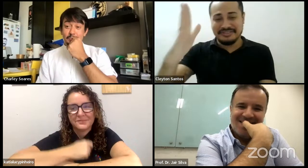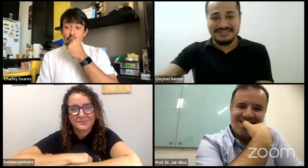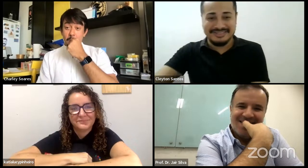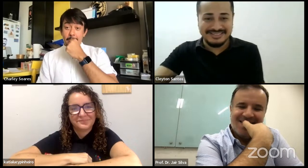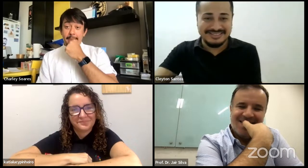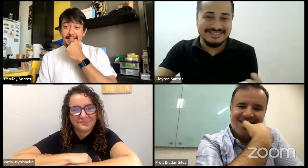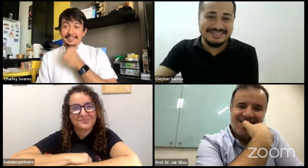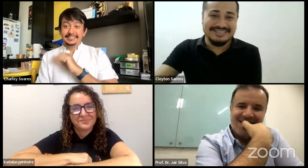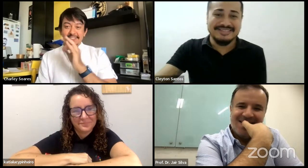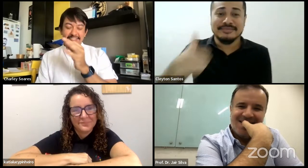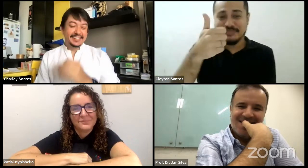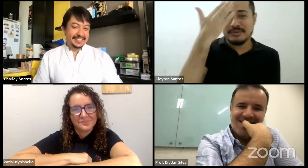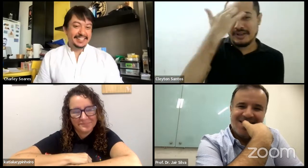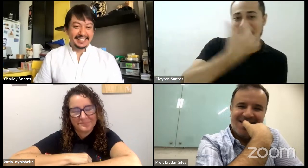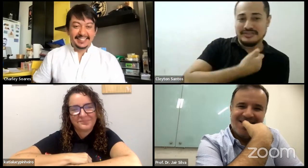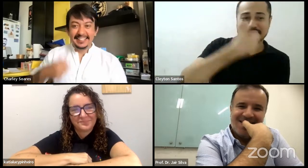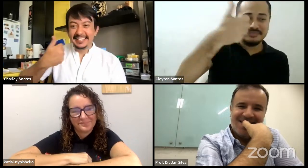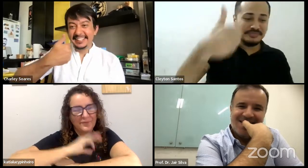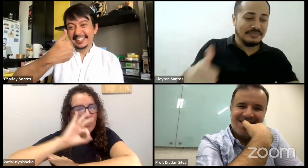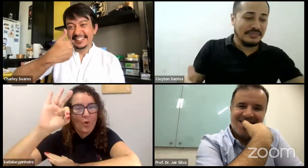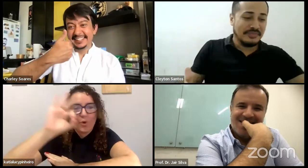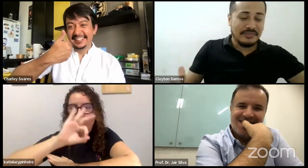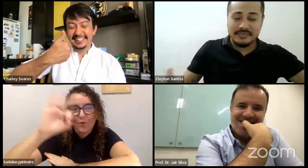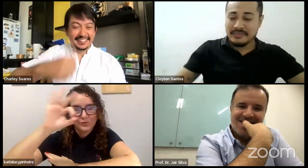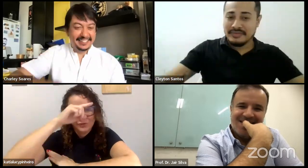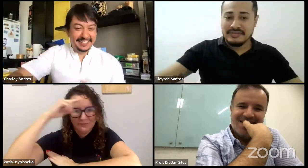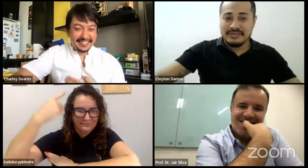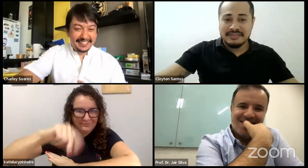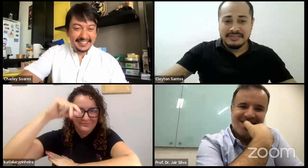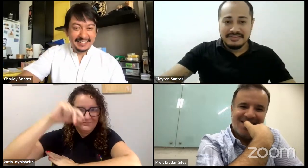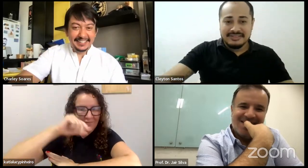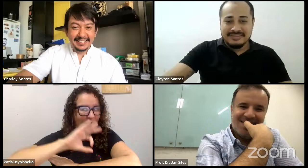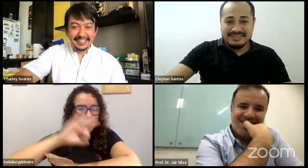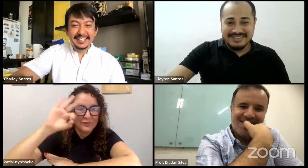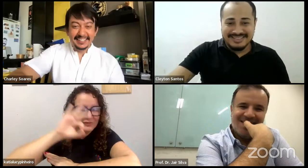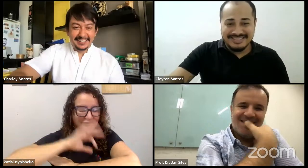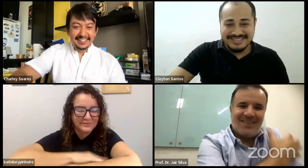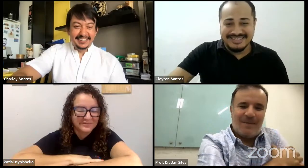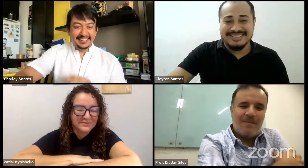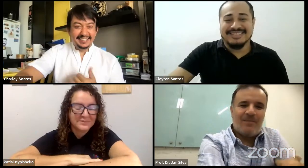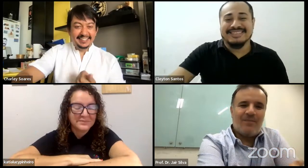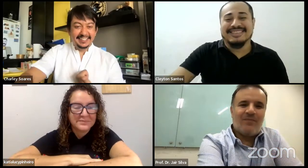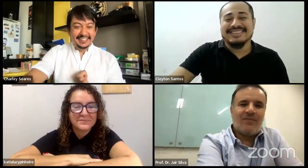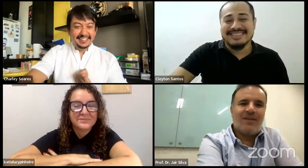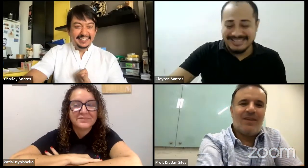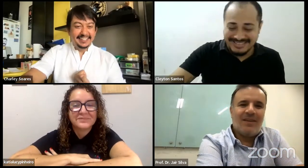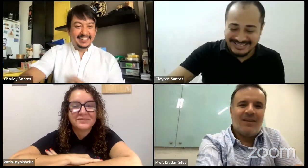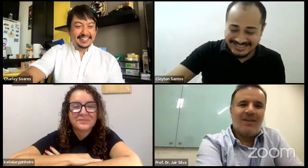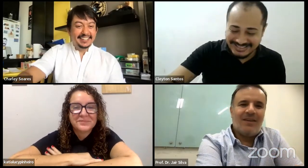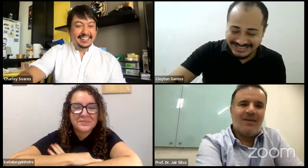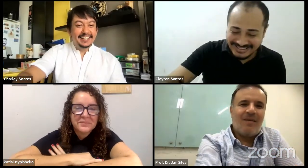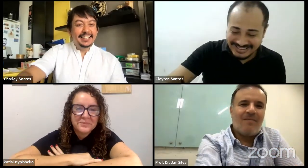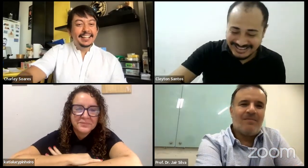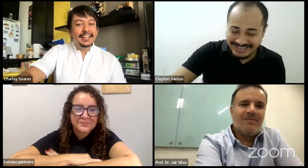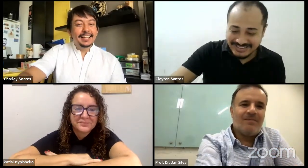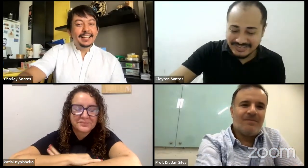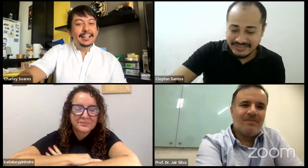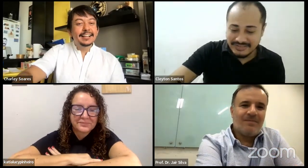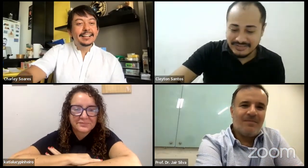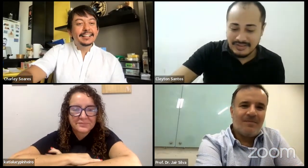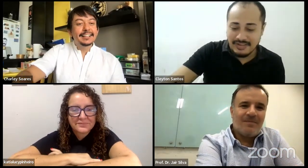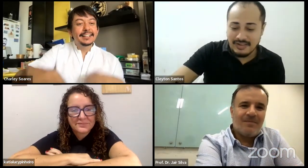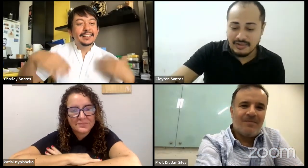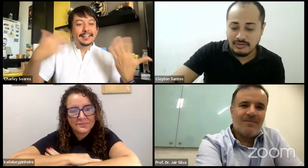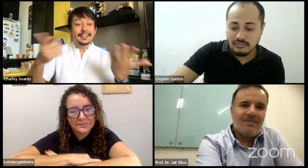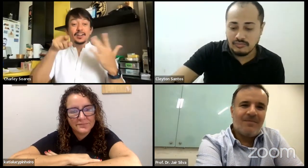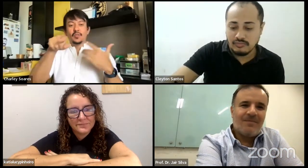nome da minha língua materna e eu erro? Mas eu vou corrigir, obrigada. Mas tudo bem. Muito bem, professor, por ter